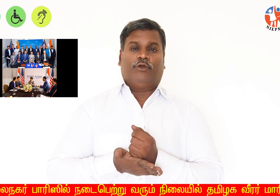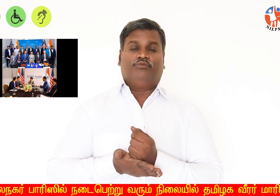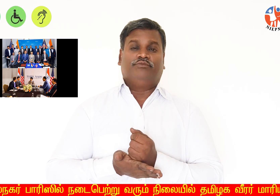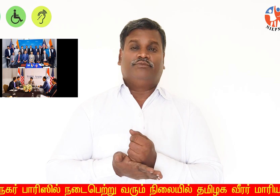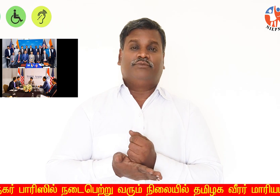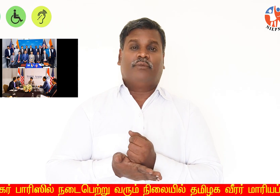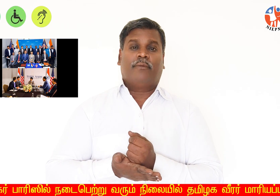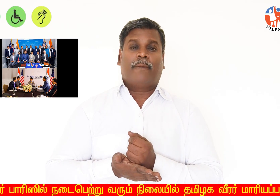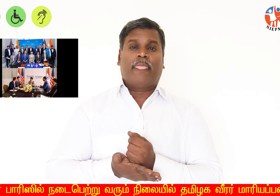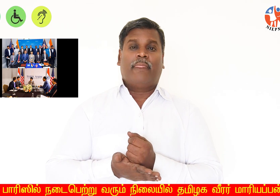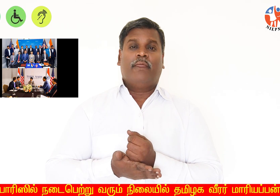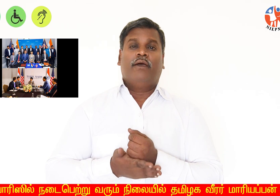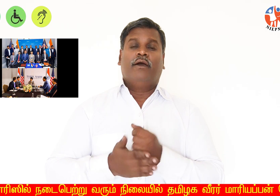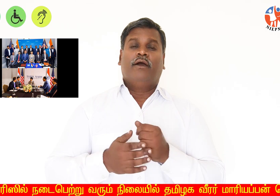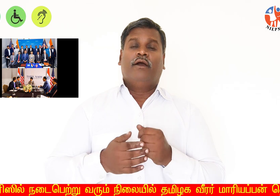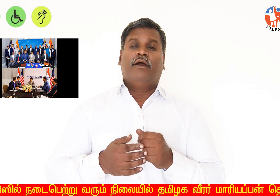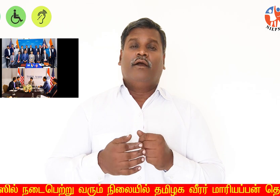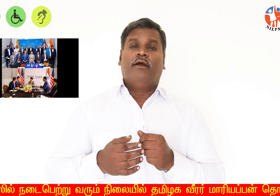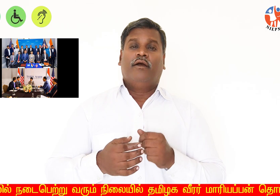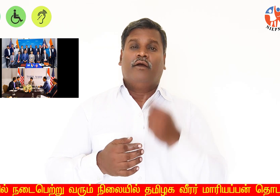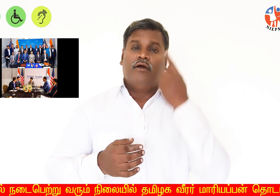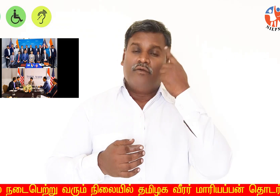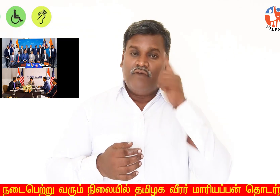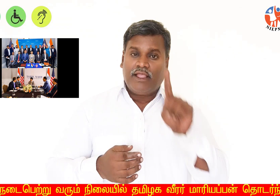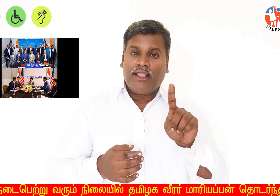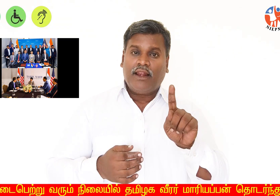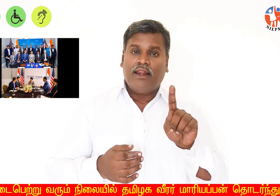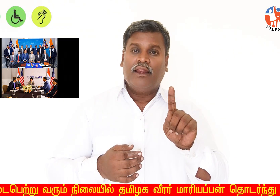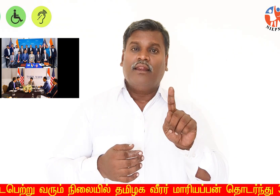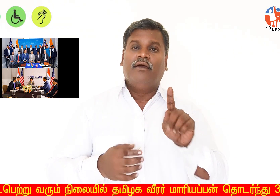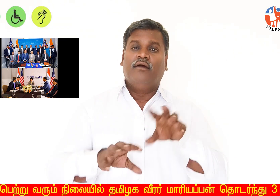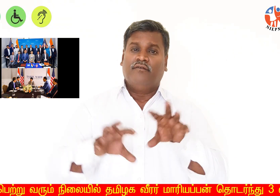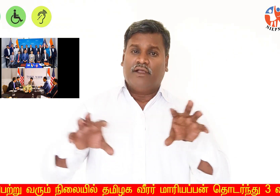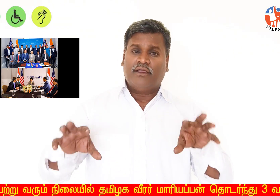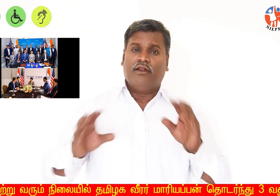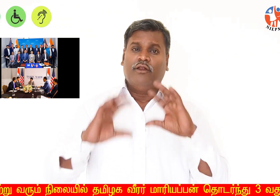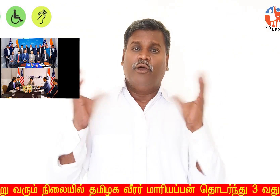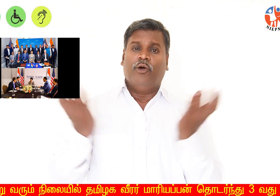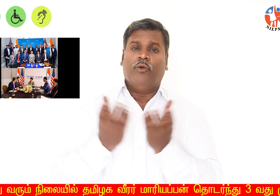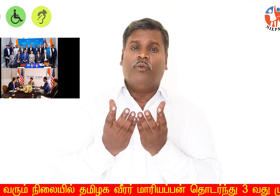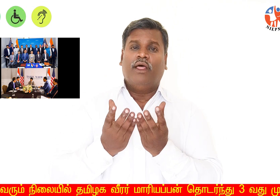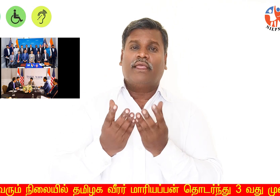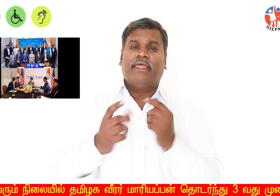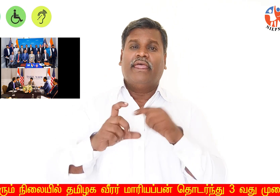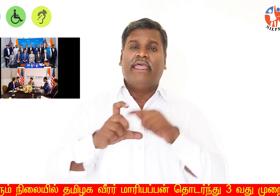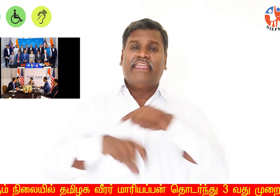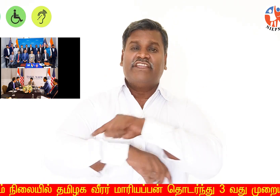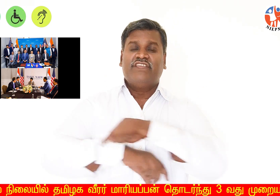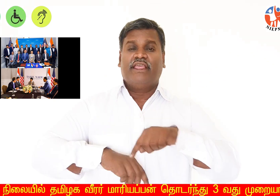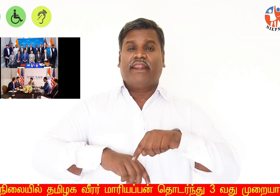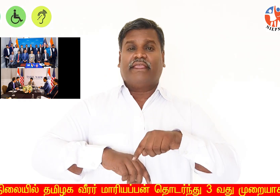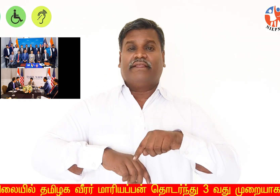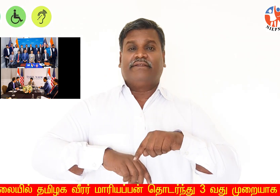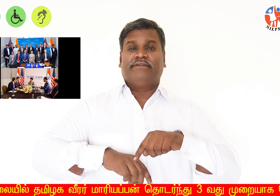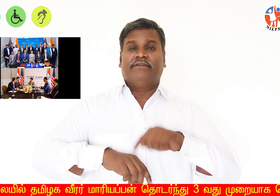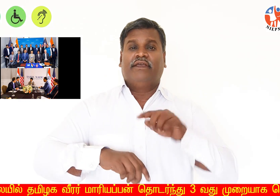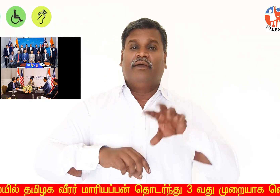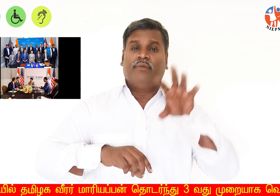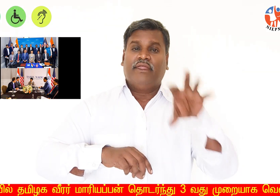மையத்தை நிறுவுவதற்கான புரிந்துணர்வு ஒப்பந்தம் சிகாகோவில் நேற்று முதல்வர் மு க ஸ்டாலின் தலைமையில் கையெழுத்தானது.